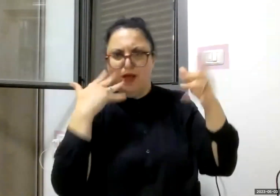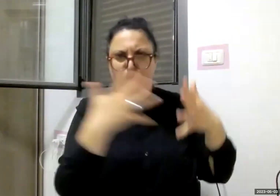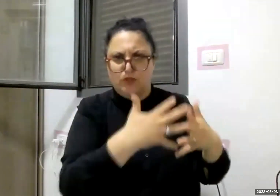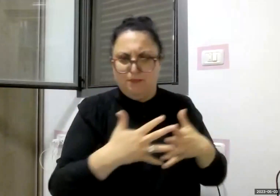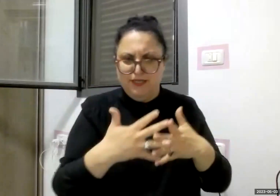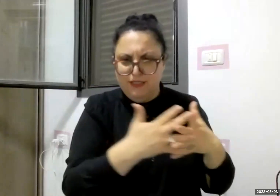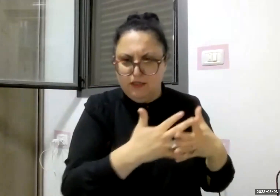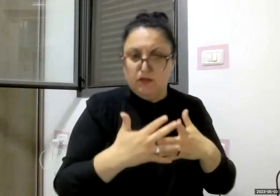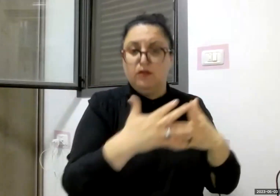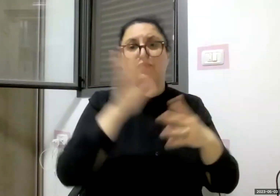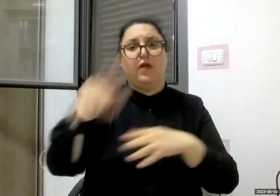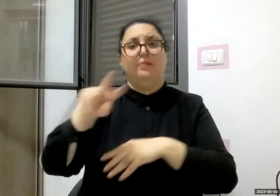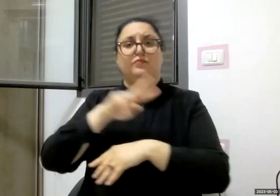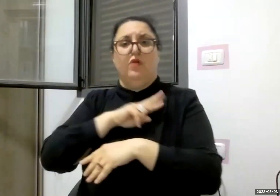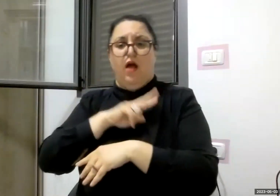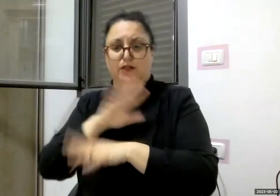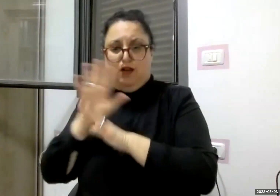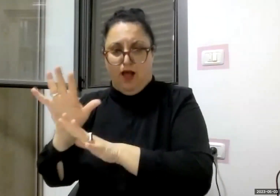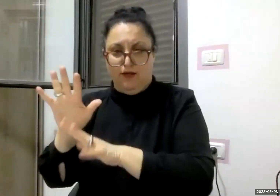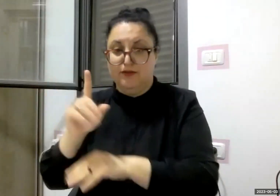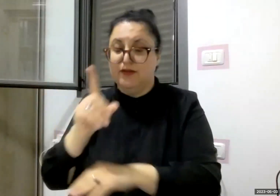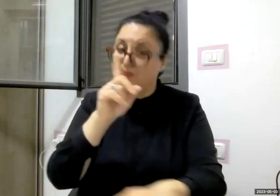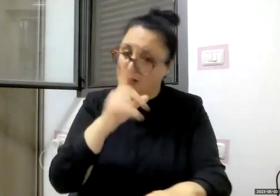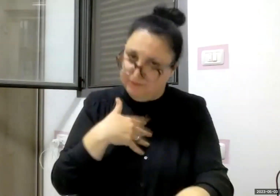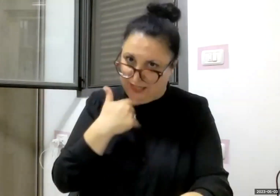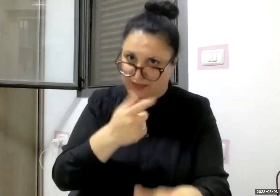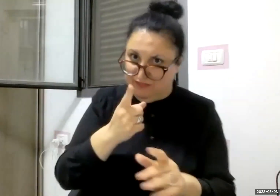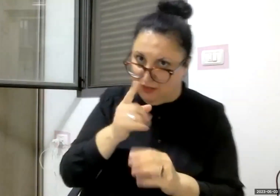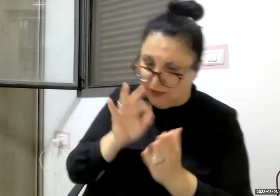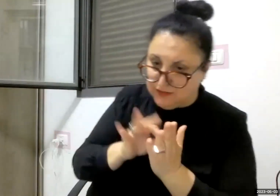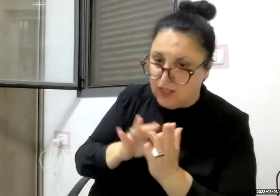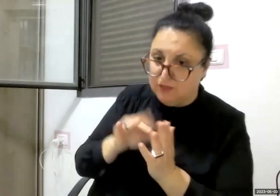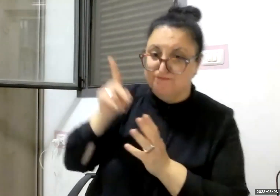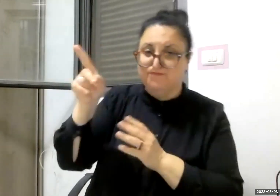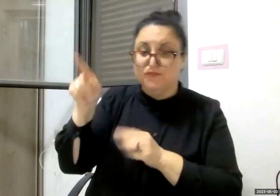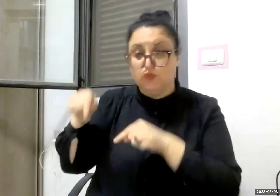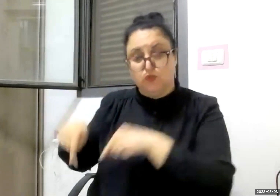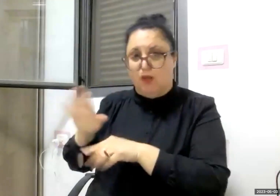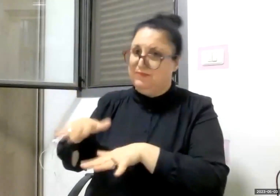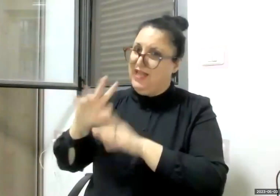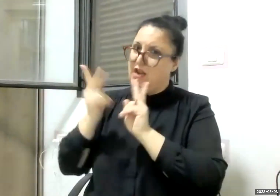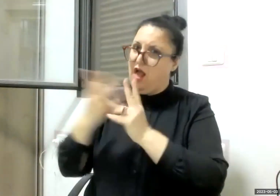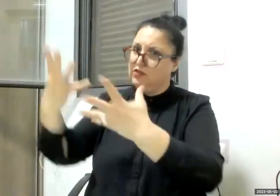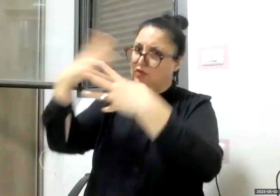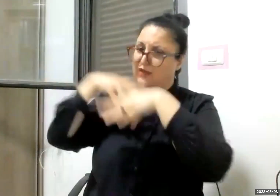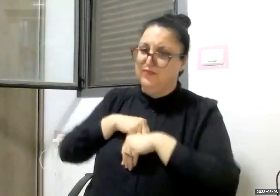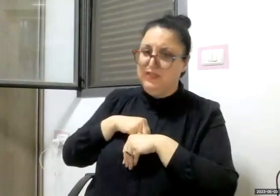השחרור בארצות הברית וגם דרך אנגליה. אני רוצה לציין כמה נקודות.